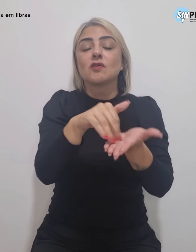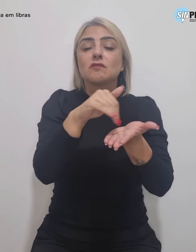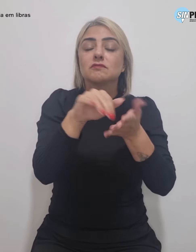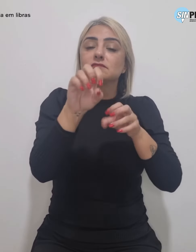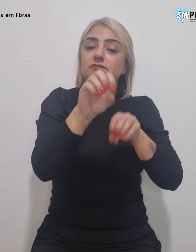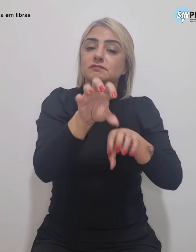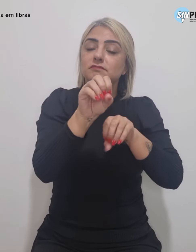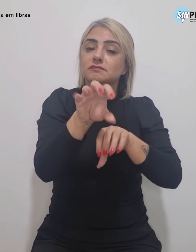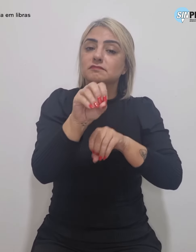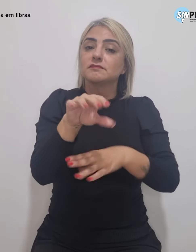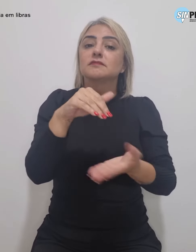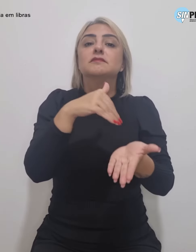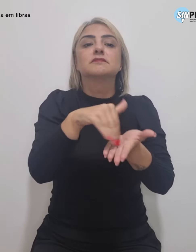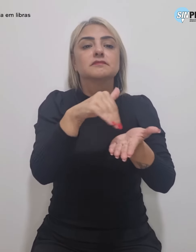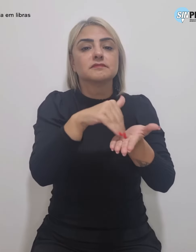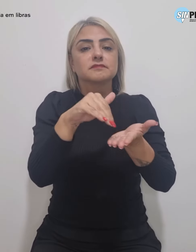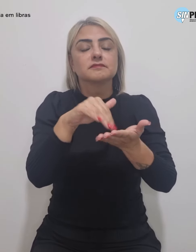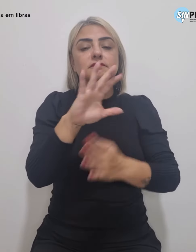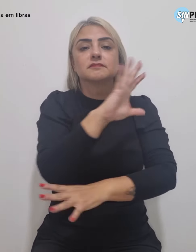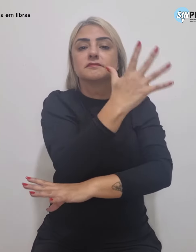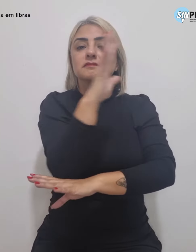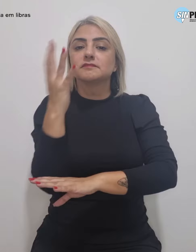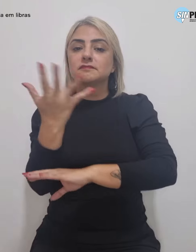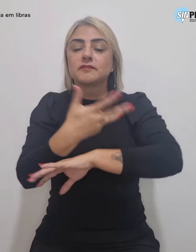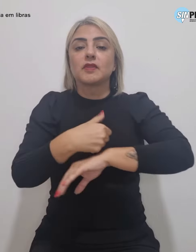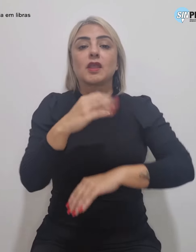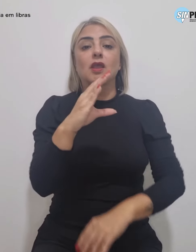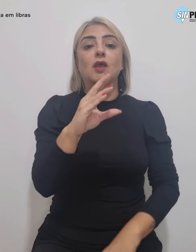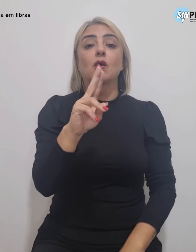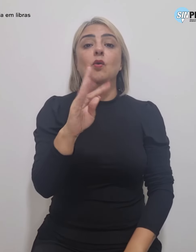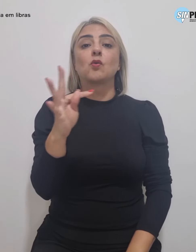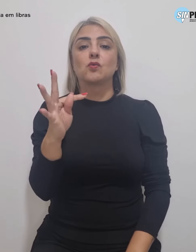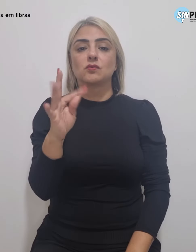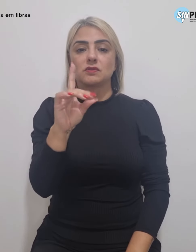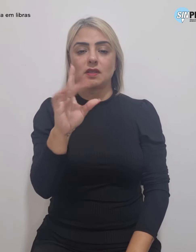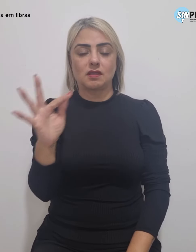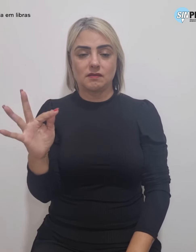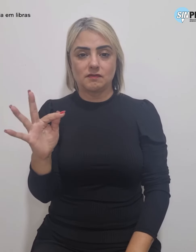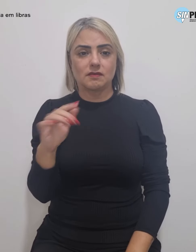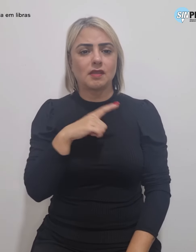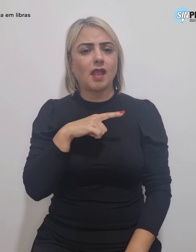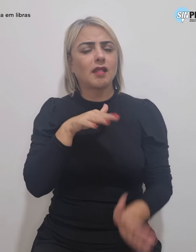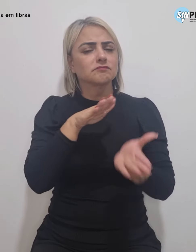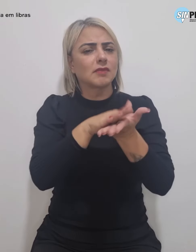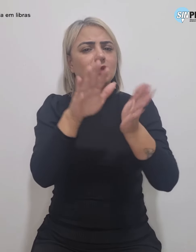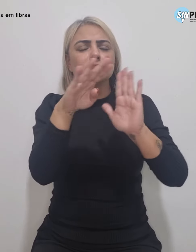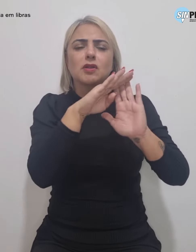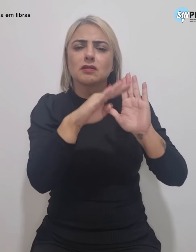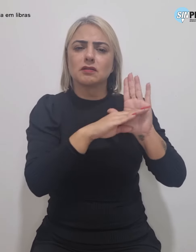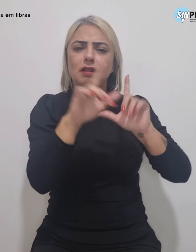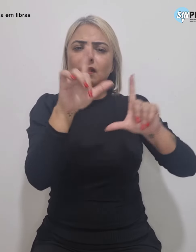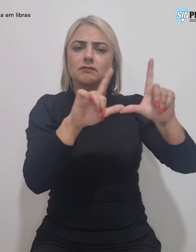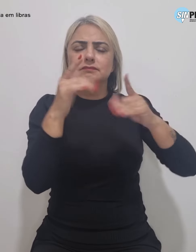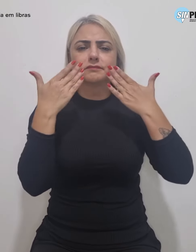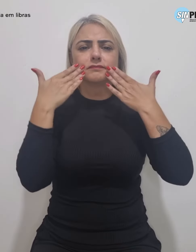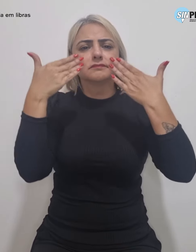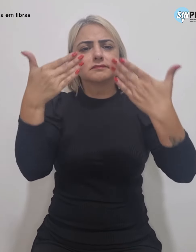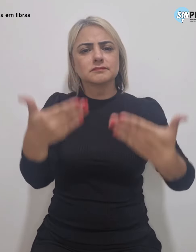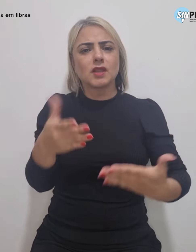e secretário de Meio Ambiente da CUTDF. Esta edição será apresentada pelo diretor do